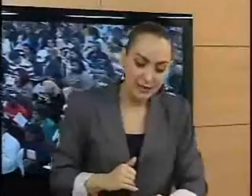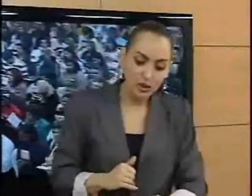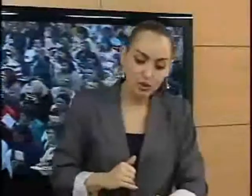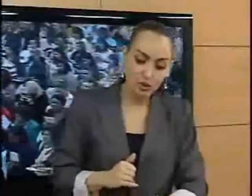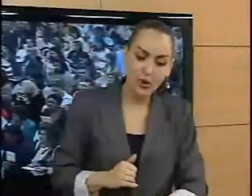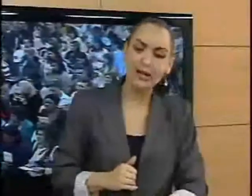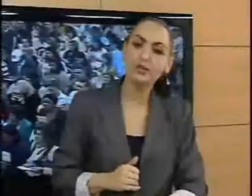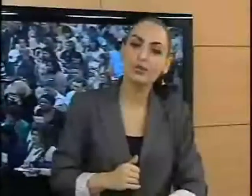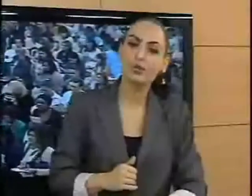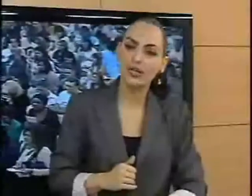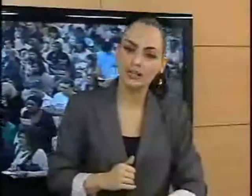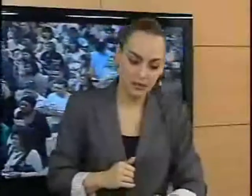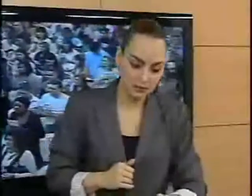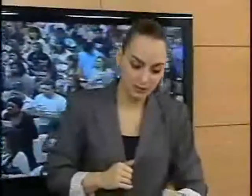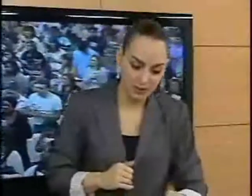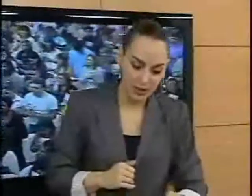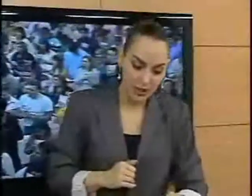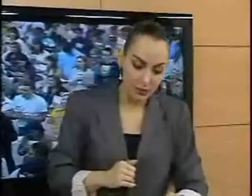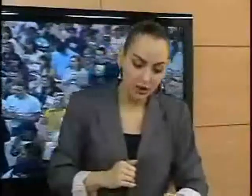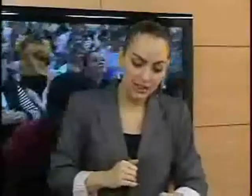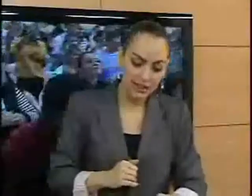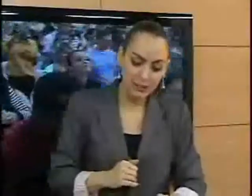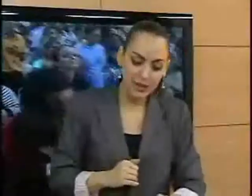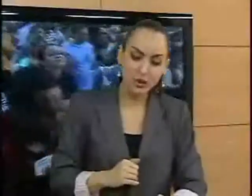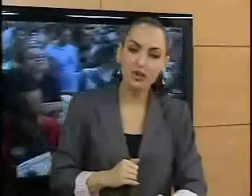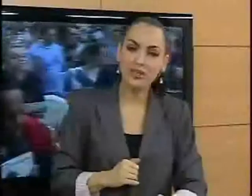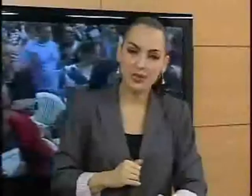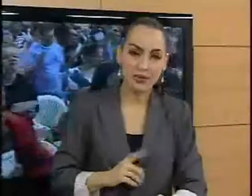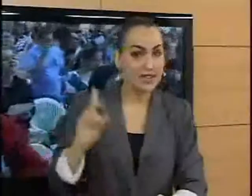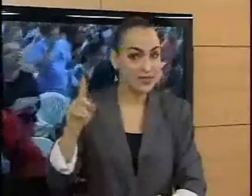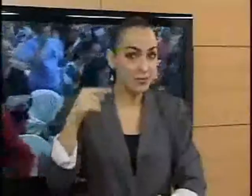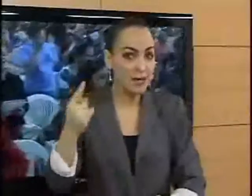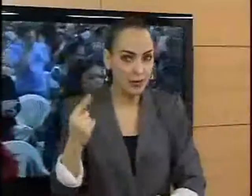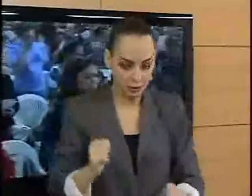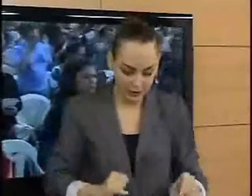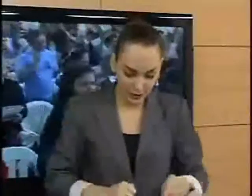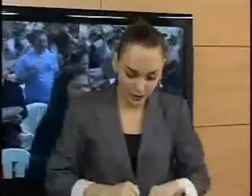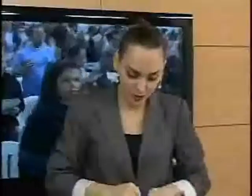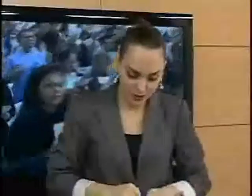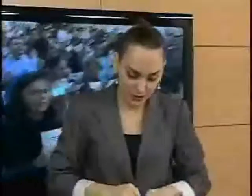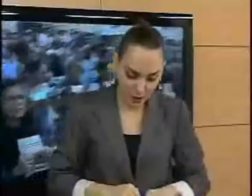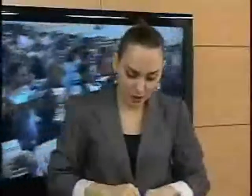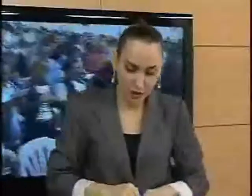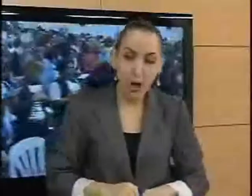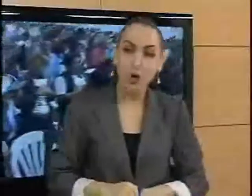de tudo, guarde o seu coração, pois dele depende toda a sua vida. Se você pega uma outra tradução, diz assim, ó, ou